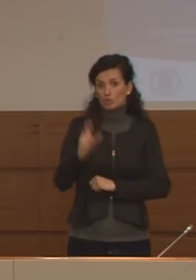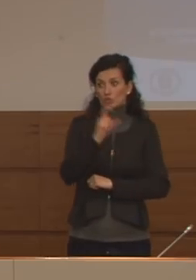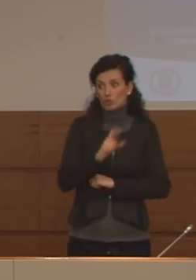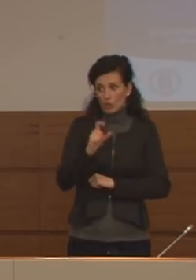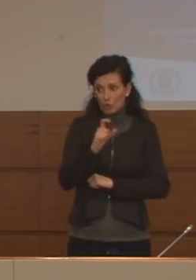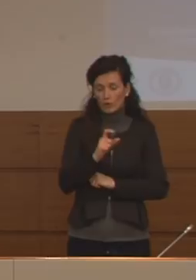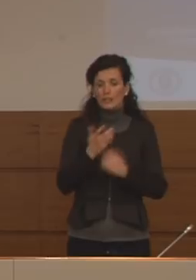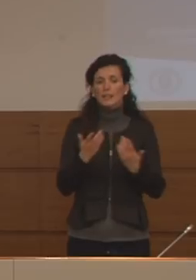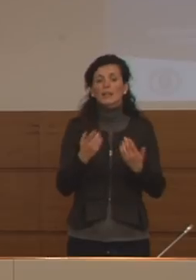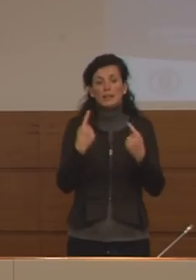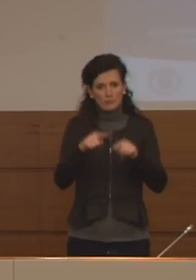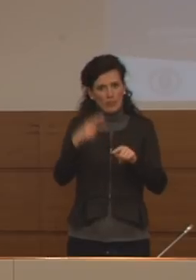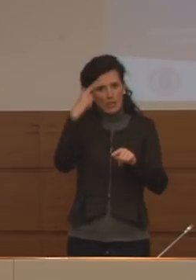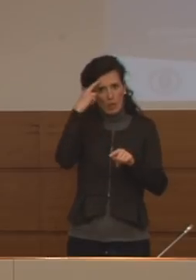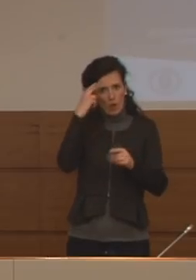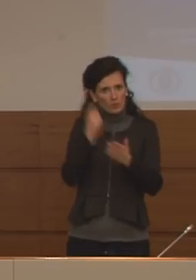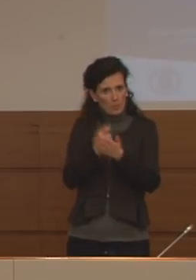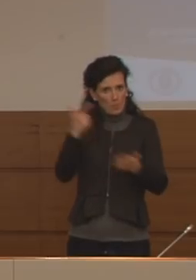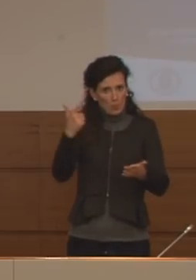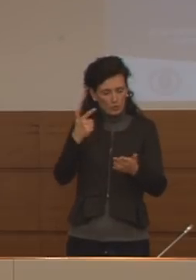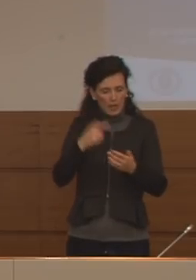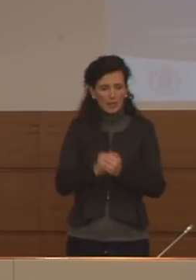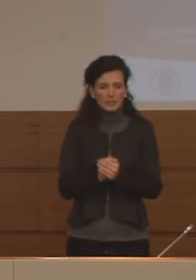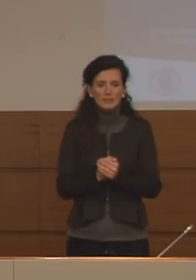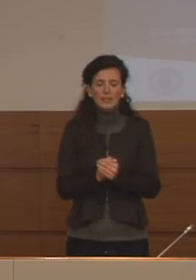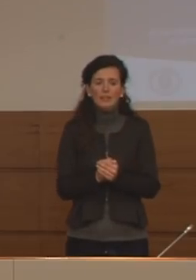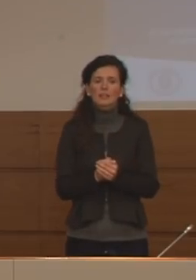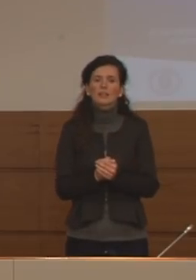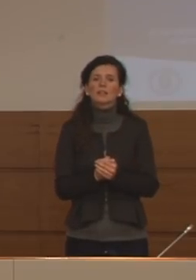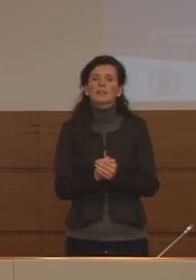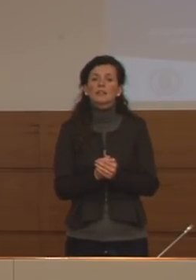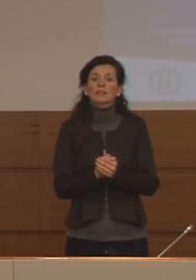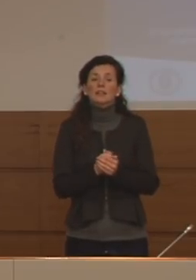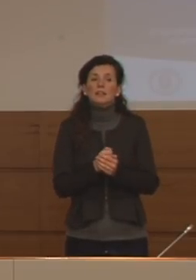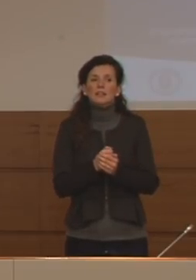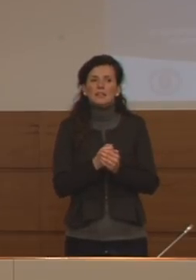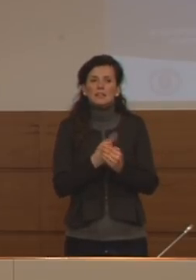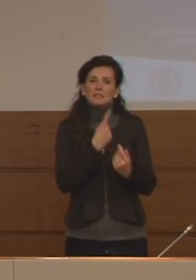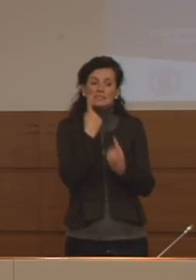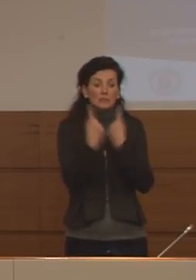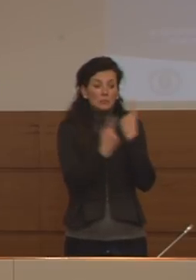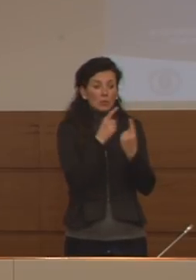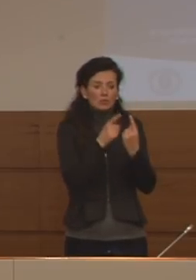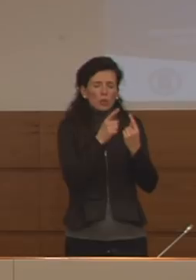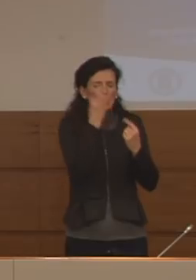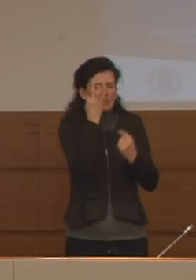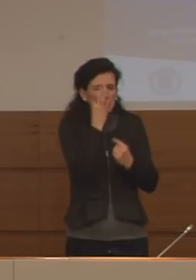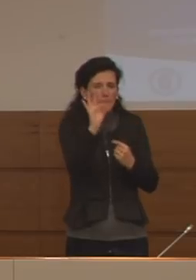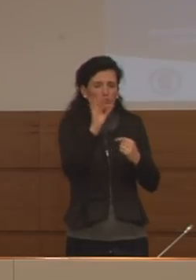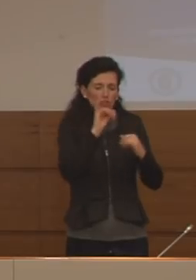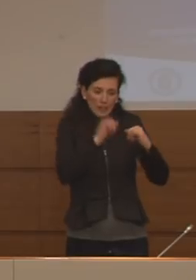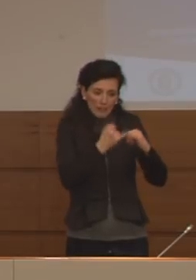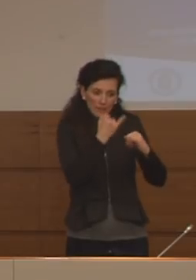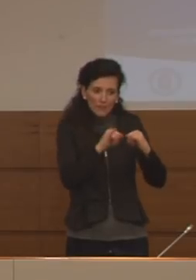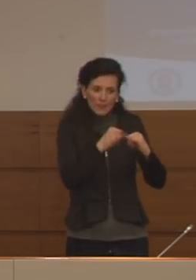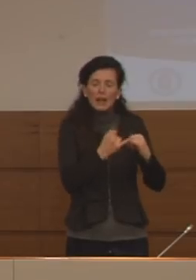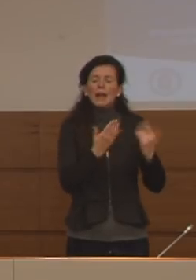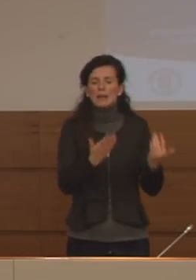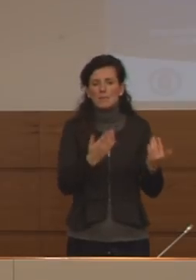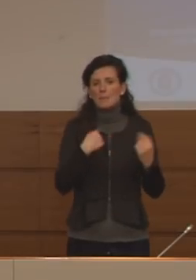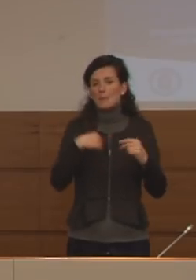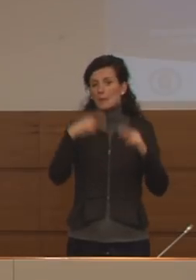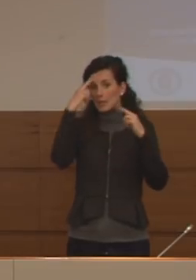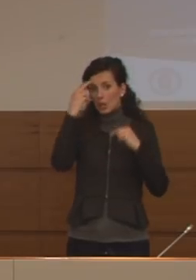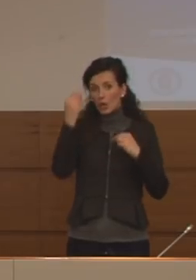questo ricordare rispetto agli aspetti specifici io quello che voglio ricordare che la norma e quindi anche